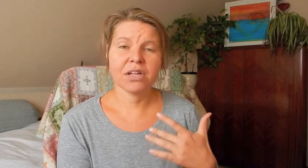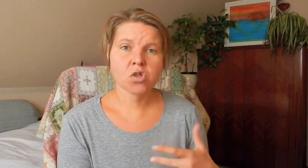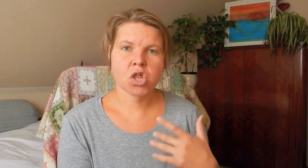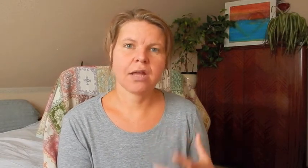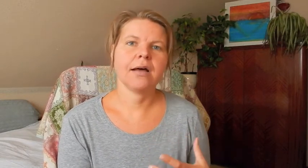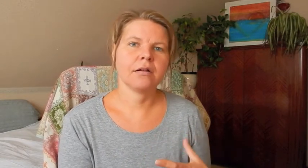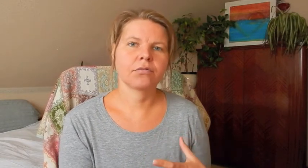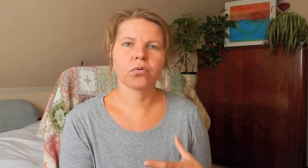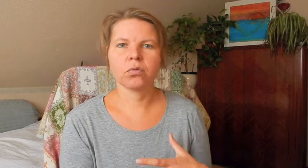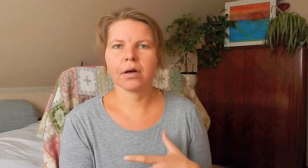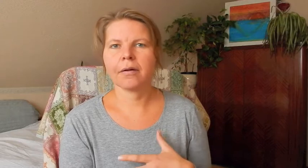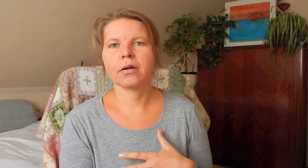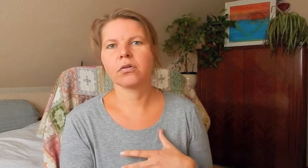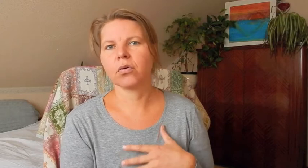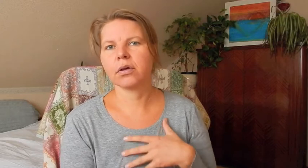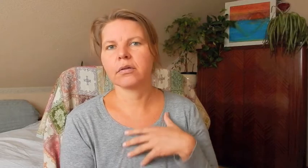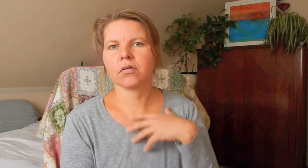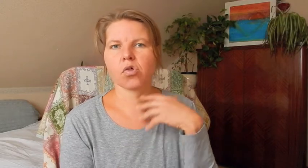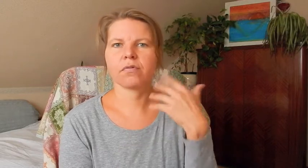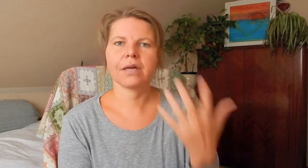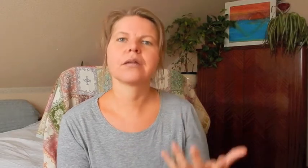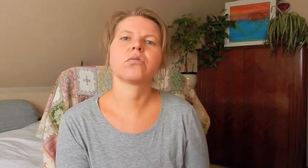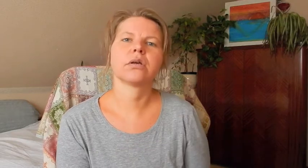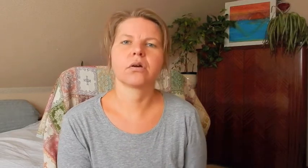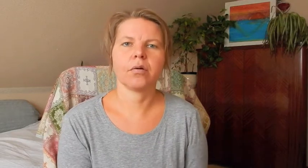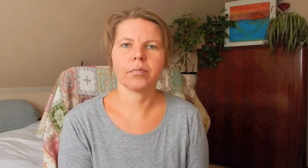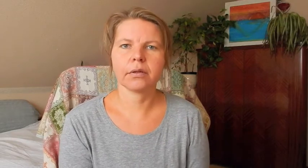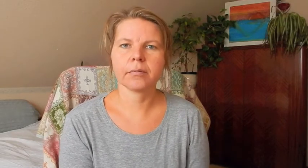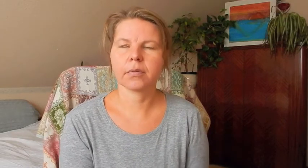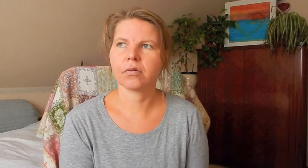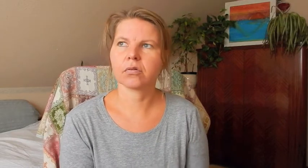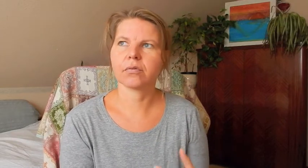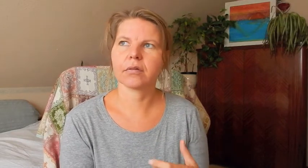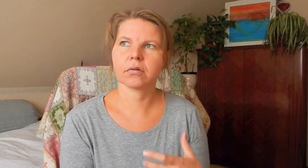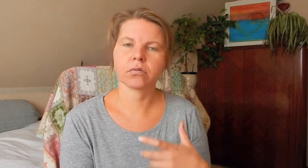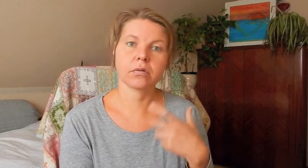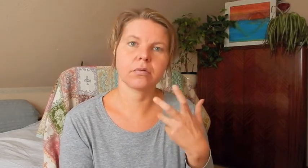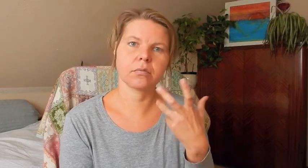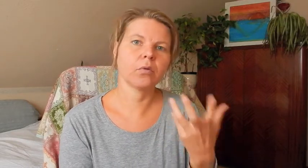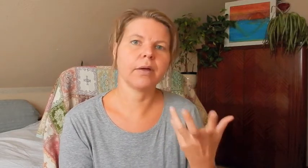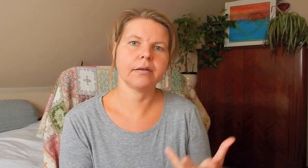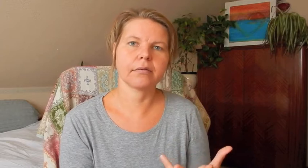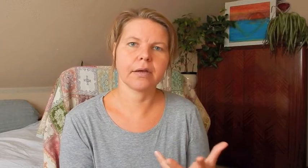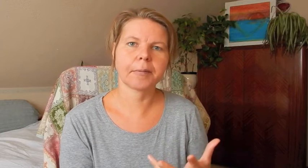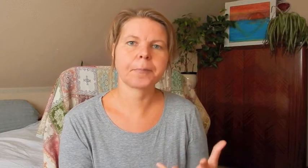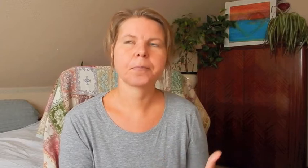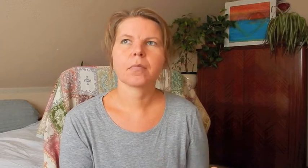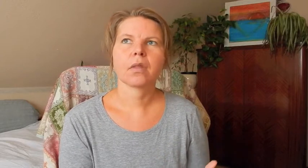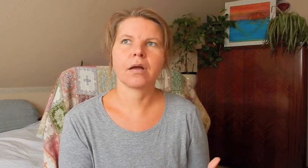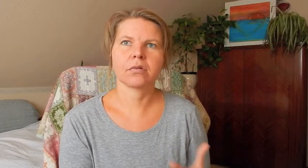viel schneller als früher durch diese Schwäche durchgekommen bin, beziehungsweise durch diesen Moment, ja. Also